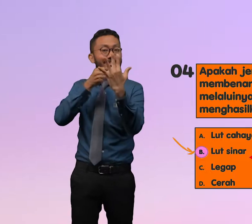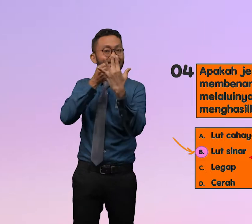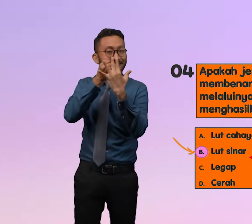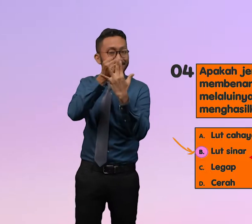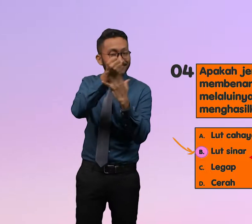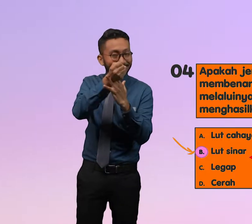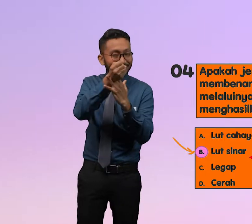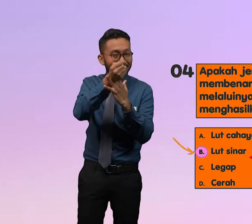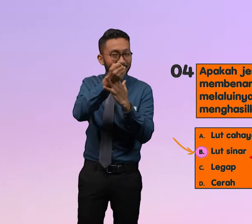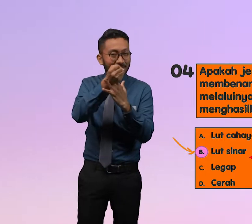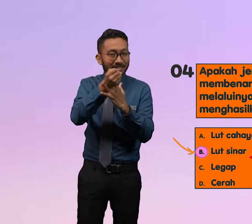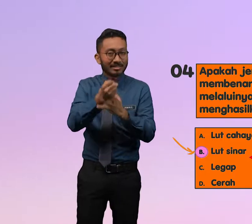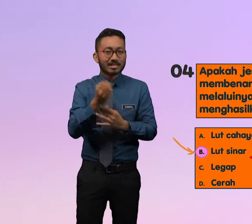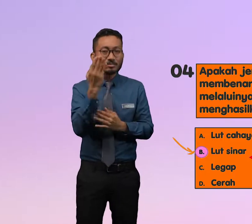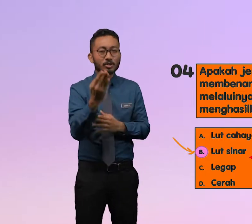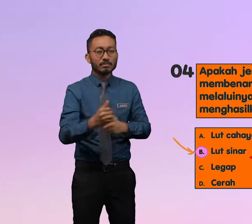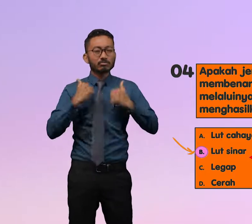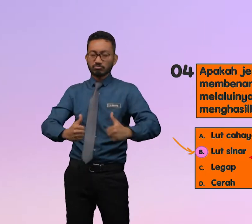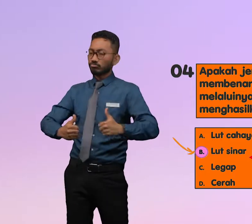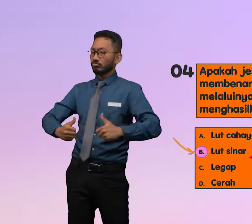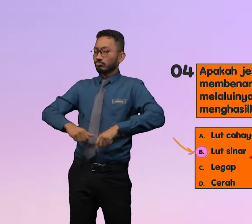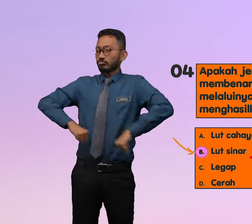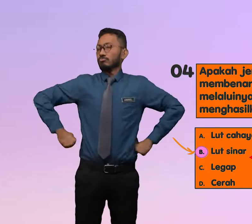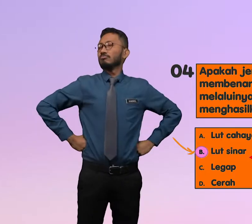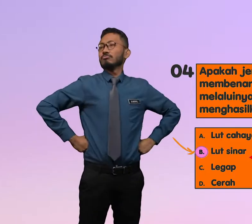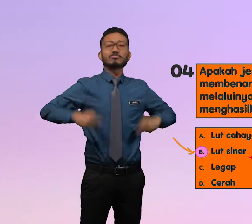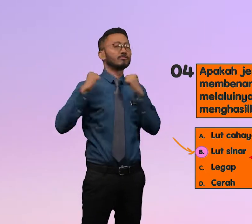rutina. Kamu hebat.